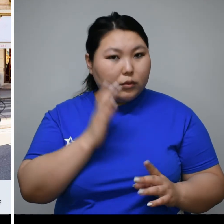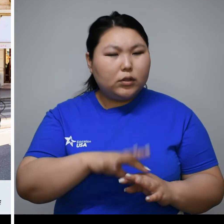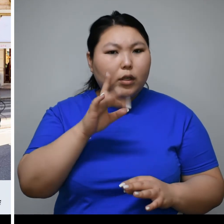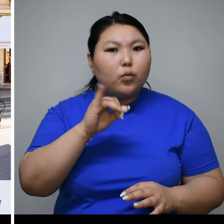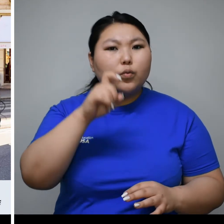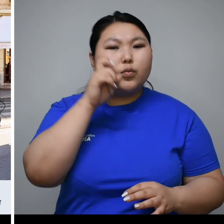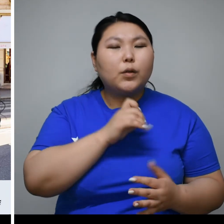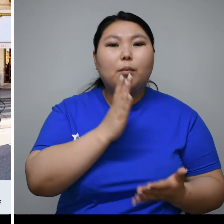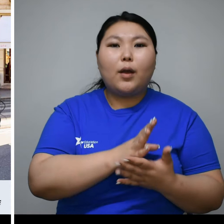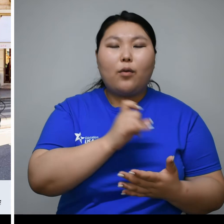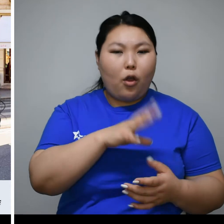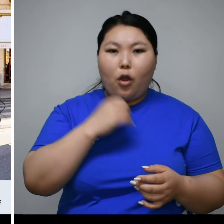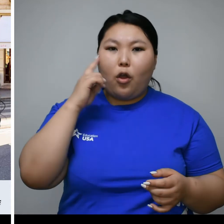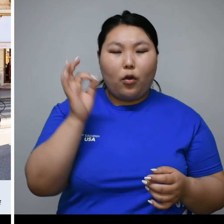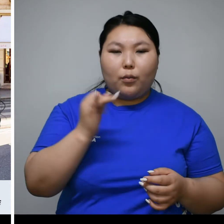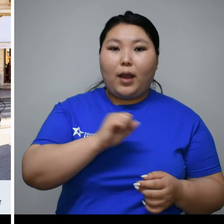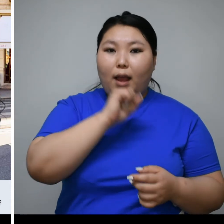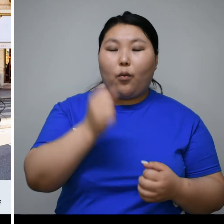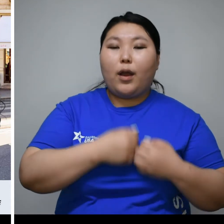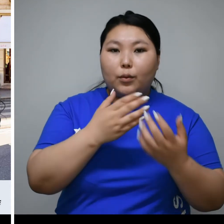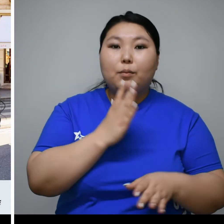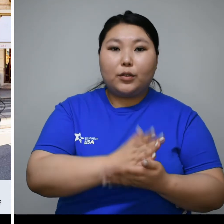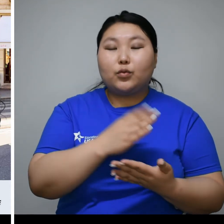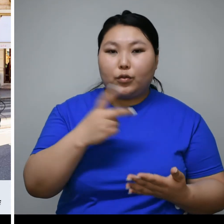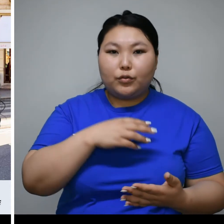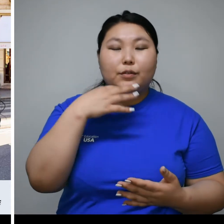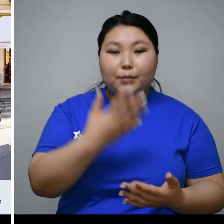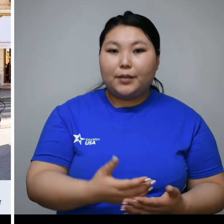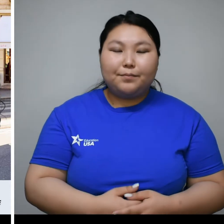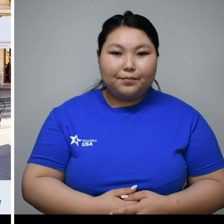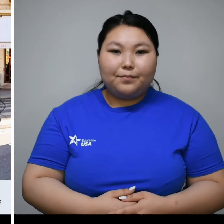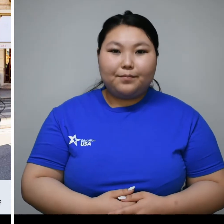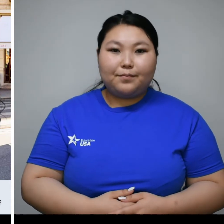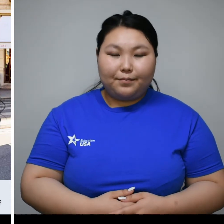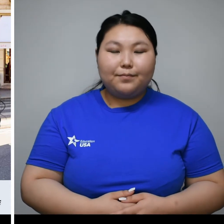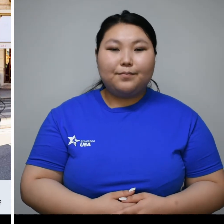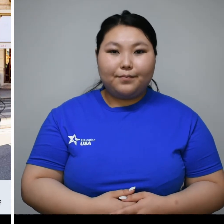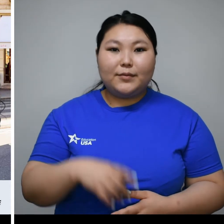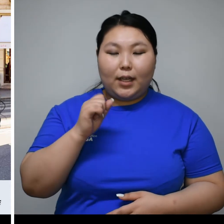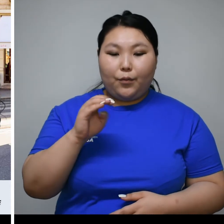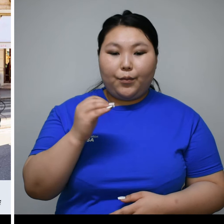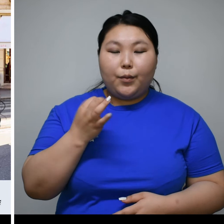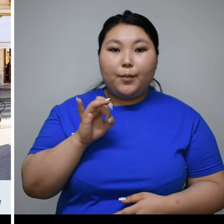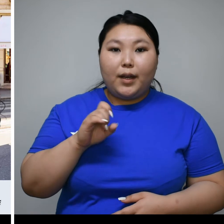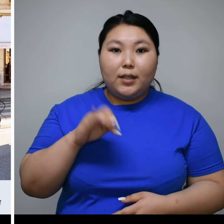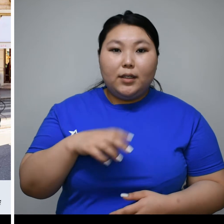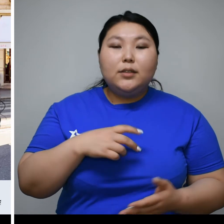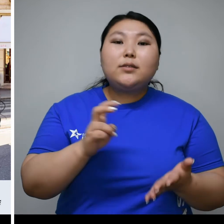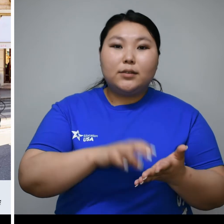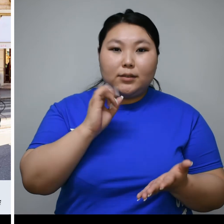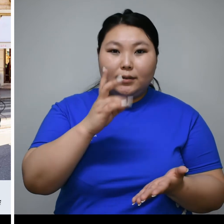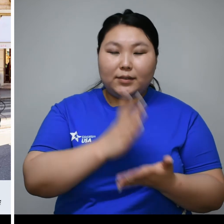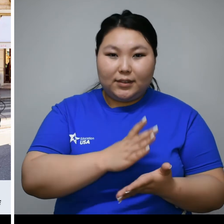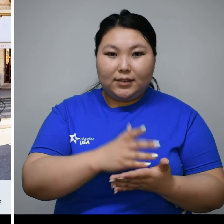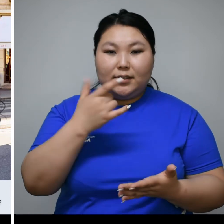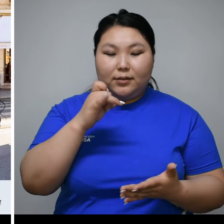сонсож байхдаа яг юу үсэж байгаа юм бэ гэдэг чинь ойлгохгүй асуудал гарах үе байдаг шүү гэж зөвлөмөр байна. Аа. За, Fulbright-д одоо ингээд